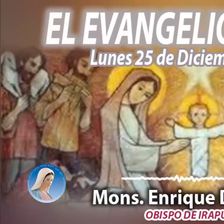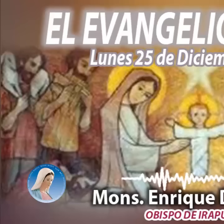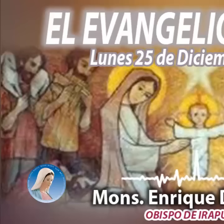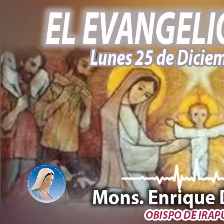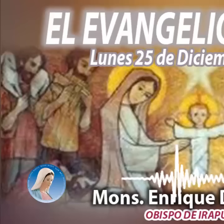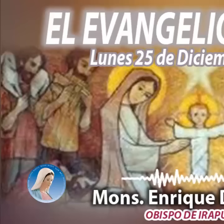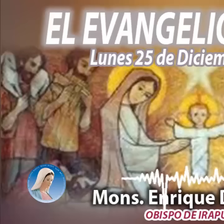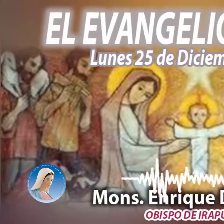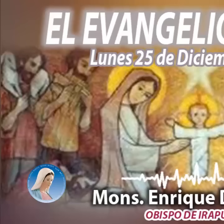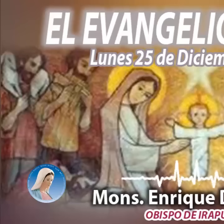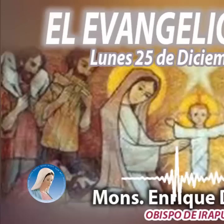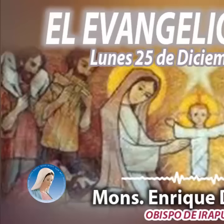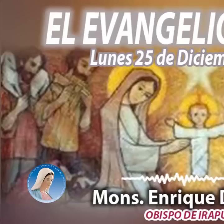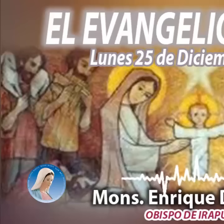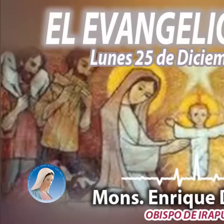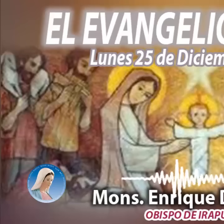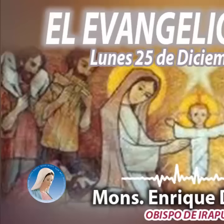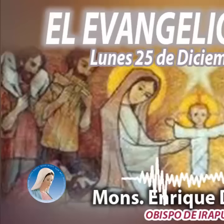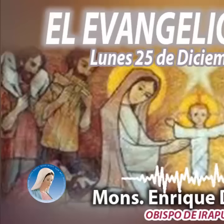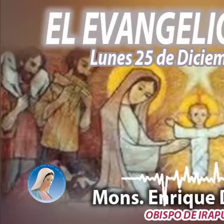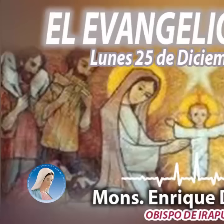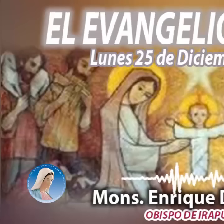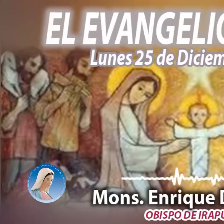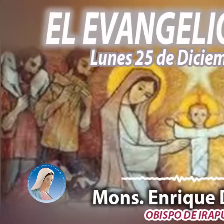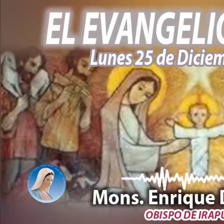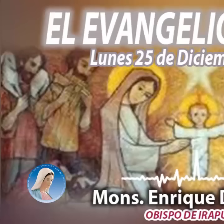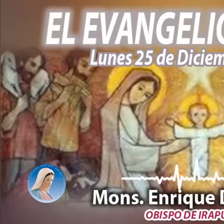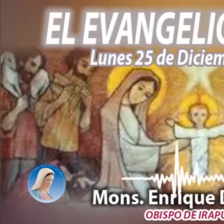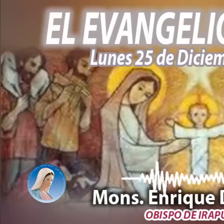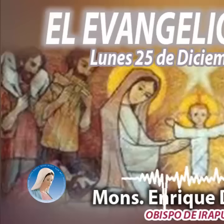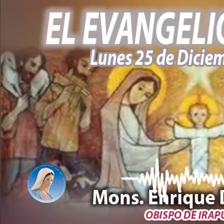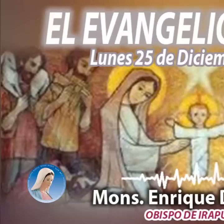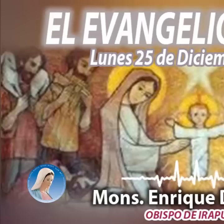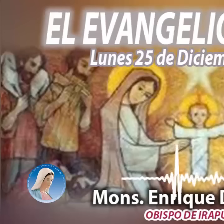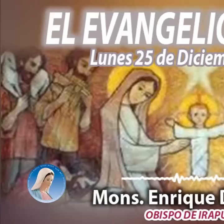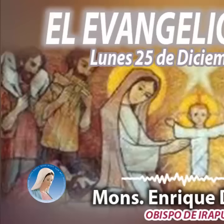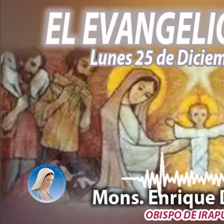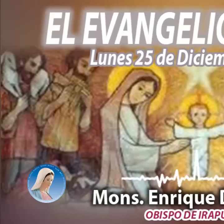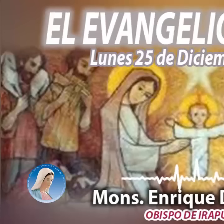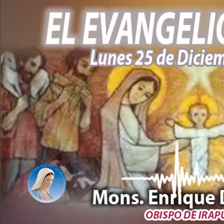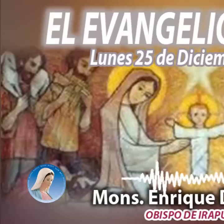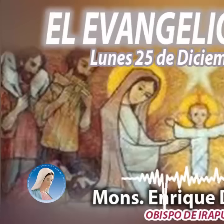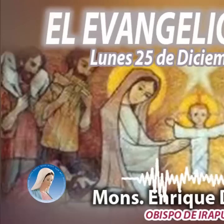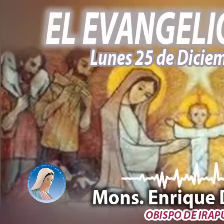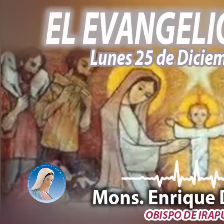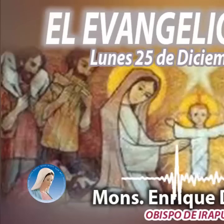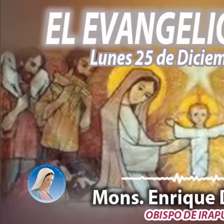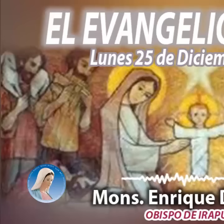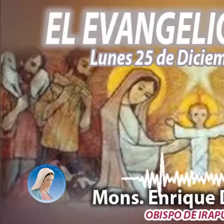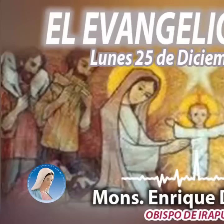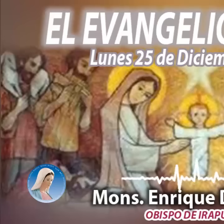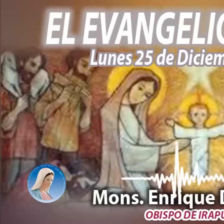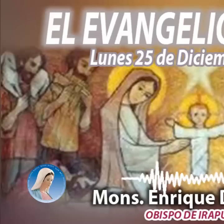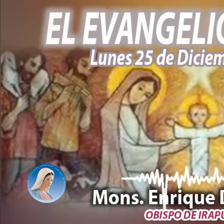El Evangelio del Día, en voz de Monseñor Enrique Díaz, a través de Radio María, Voz de